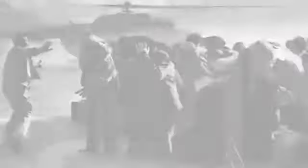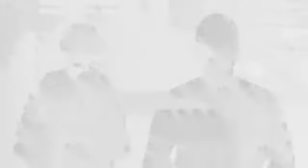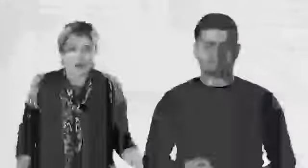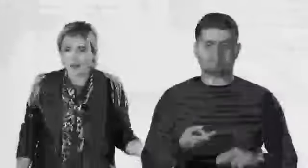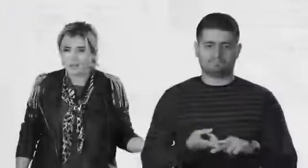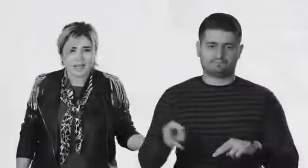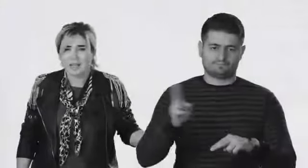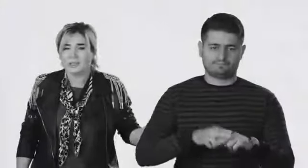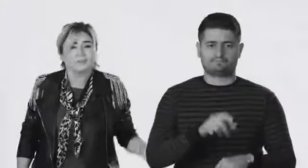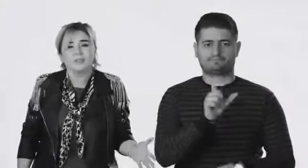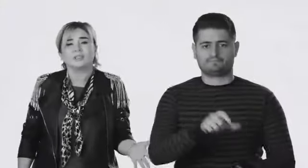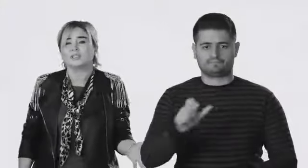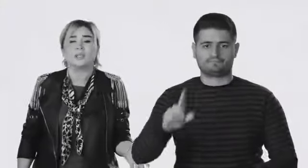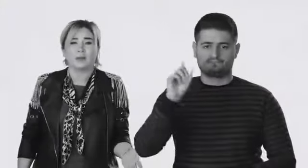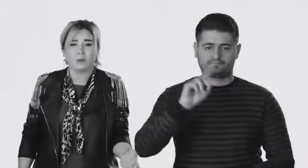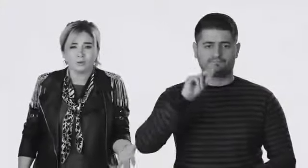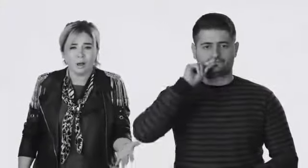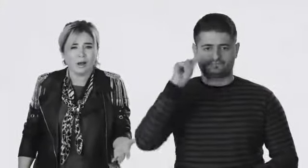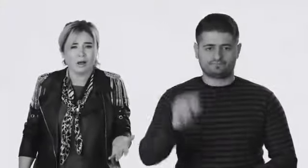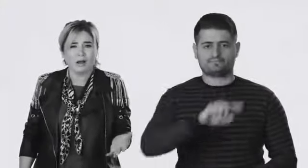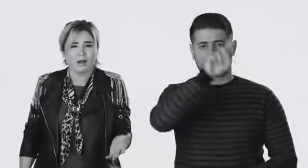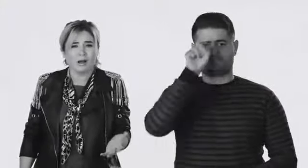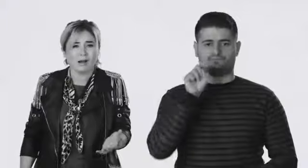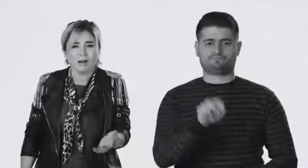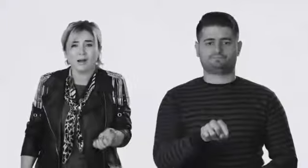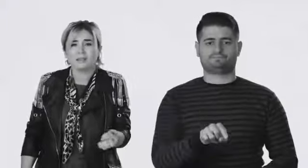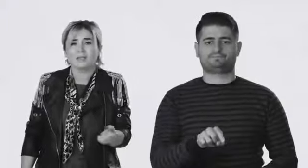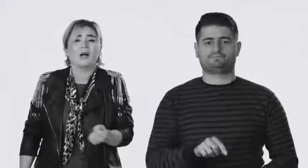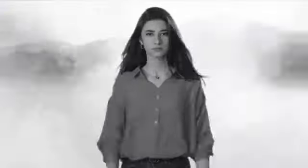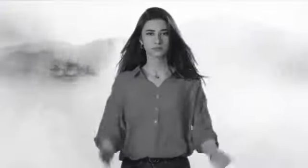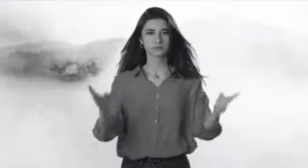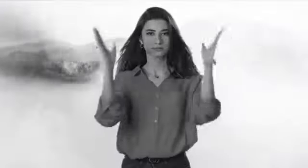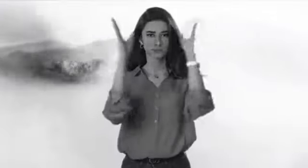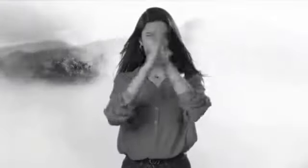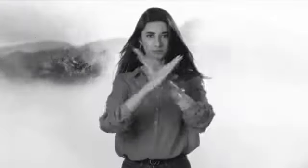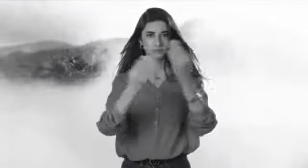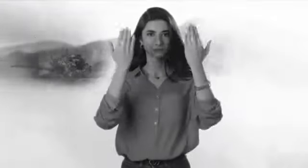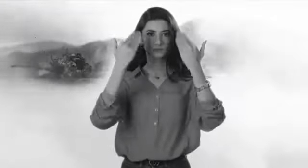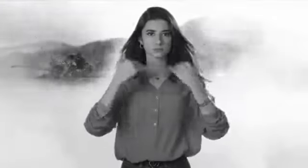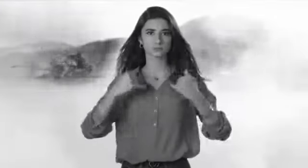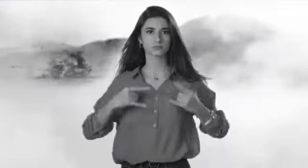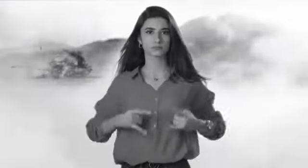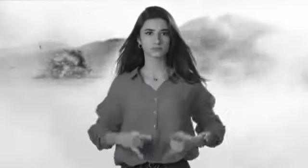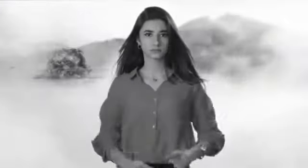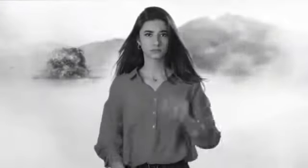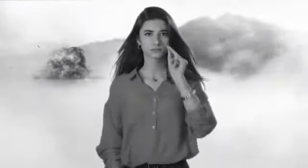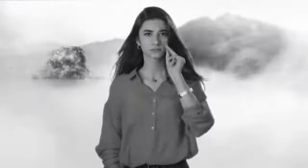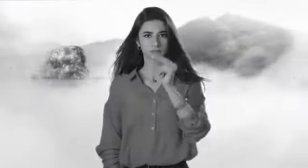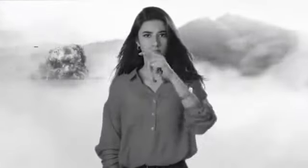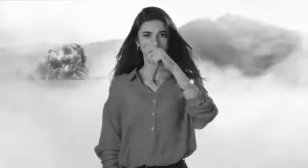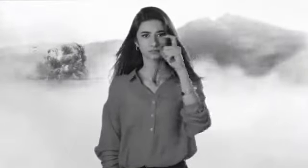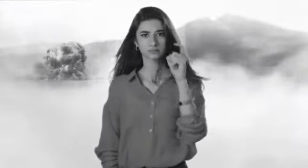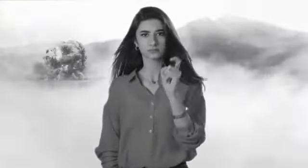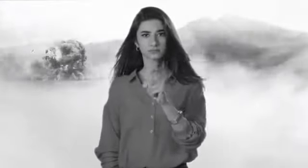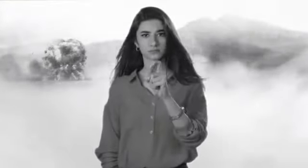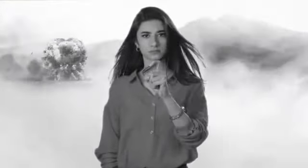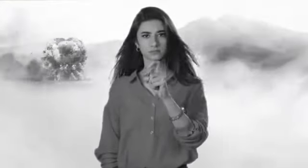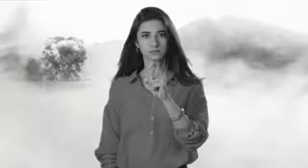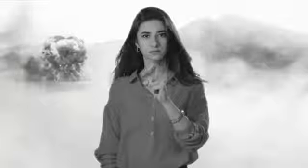qalanacaq. Axı nə etmişdilər onlar? Doğulmaq mıydı suçları?